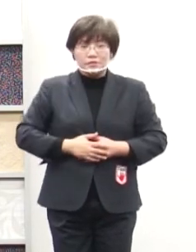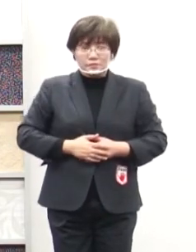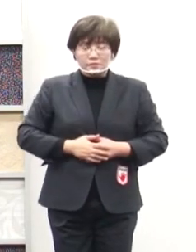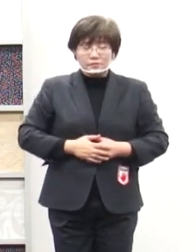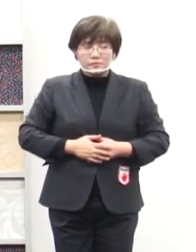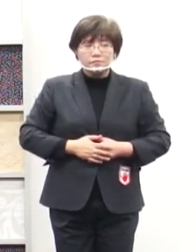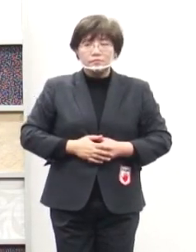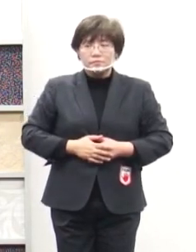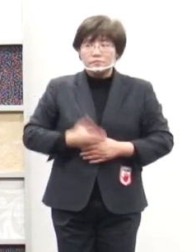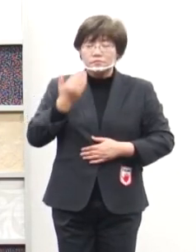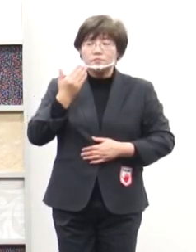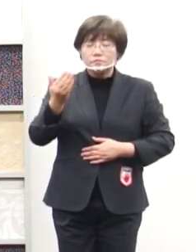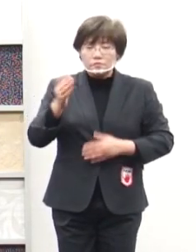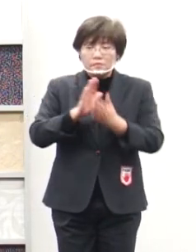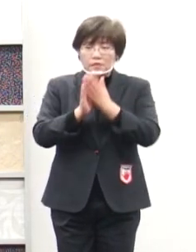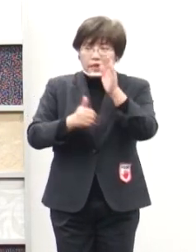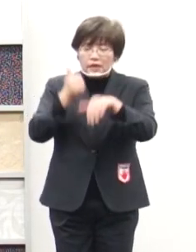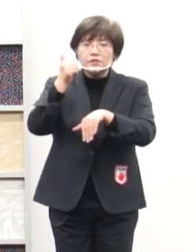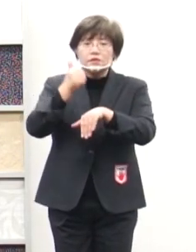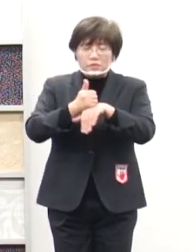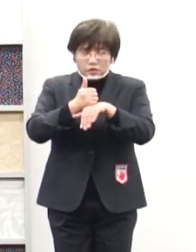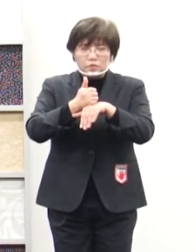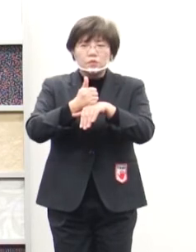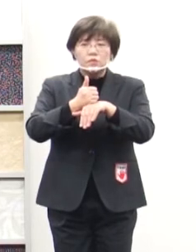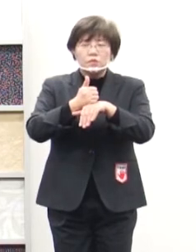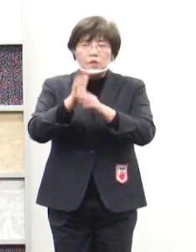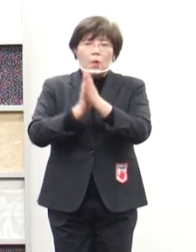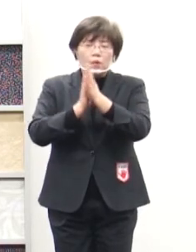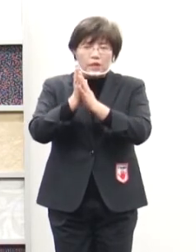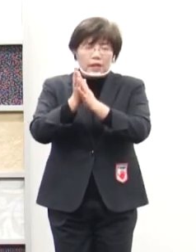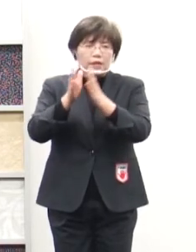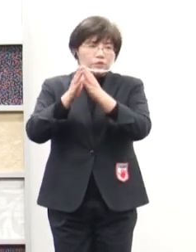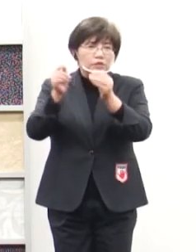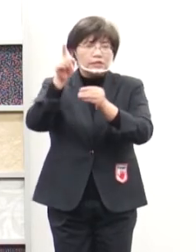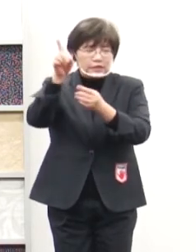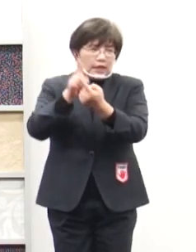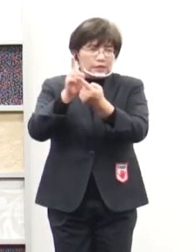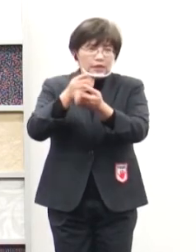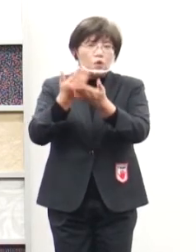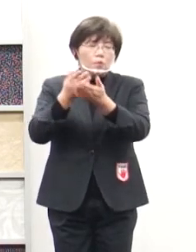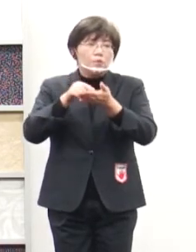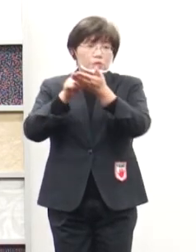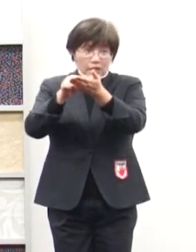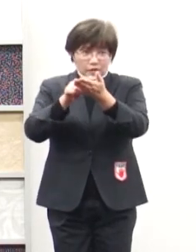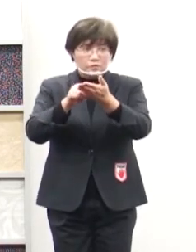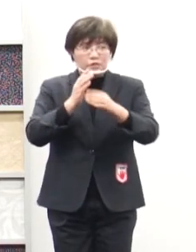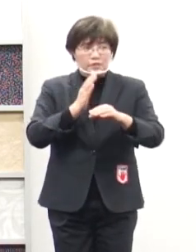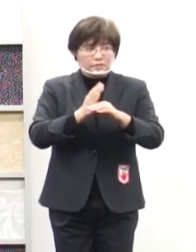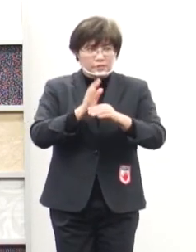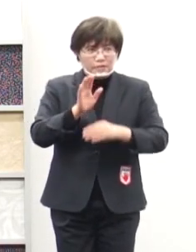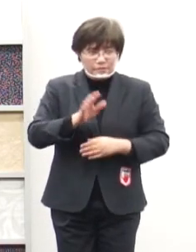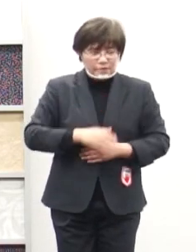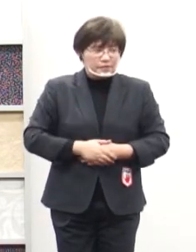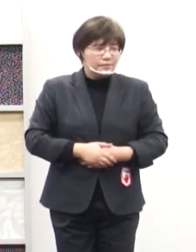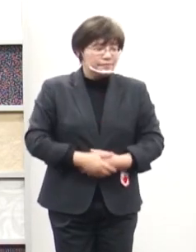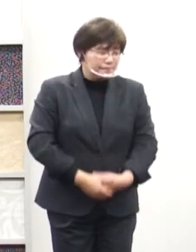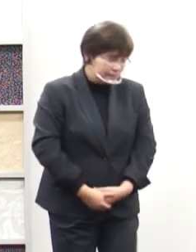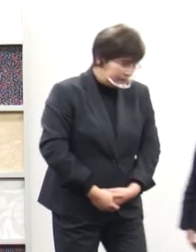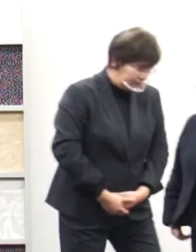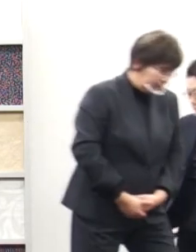能になるように要請をし てお願いすると。そういうことです。 そうです。はい、 はい、他にいかがでしょうか。